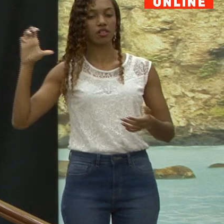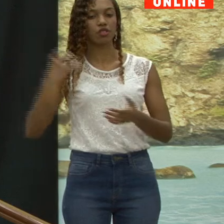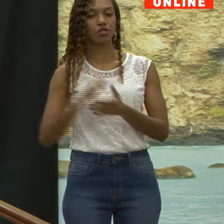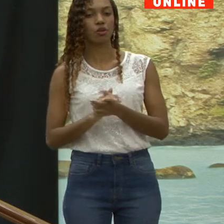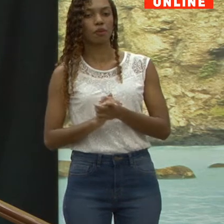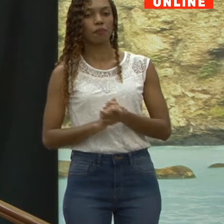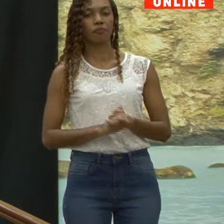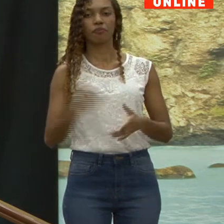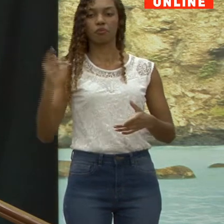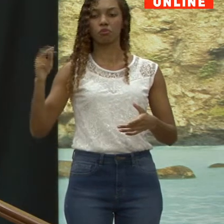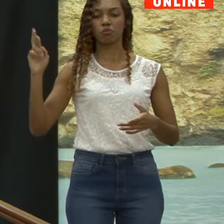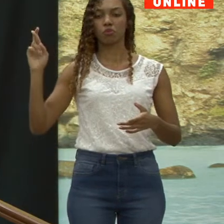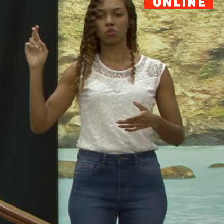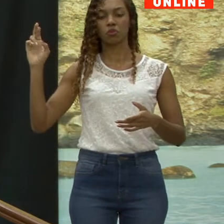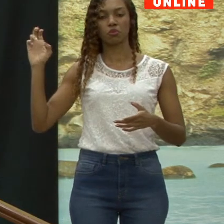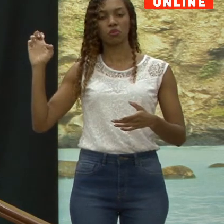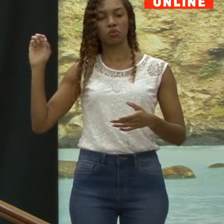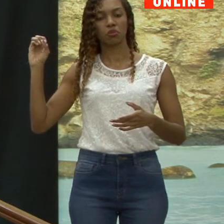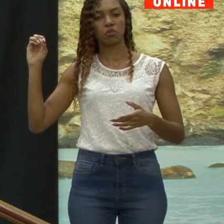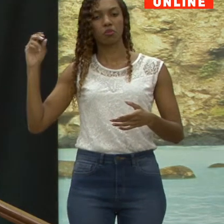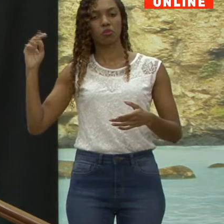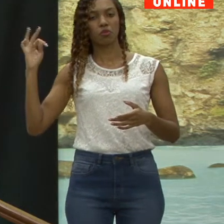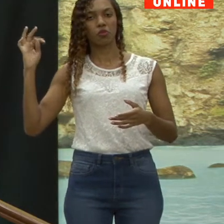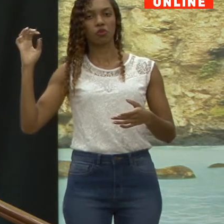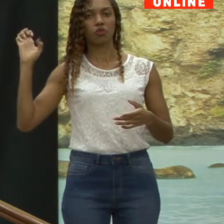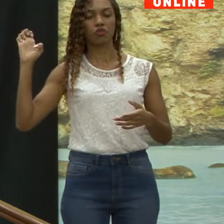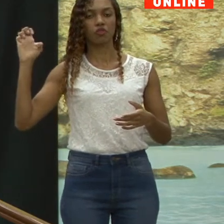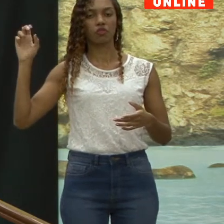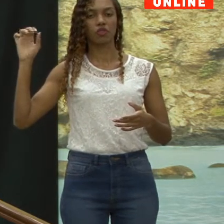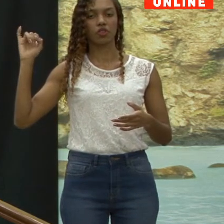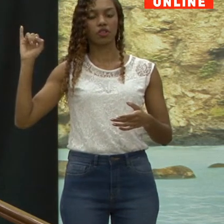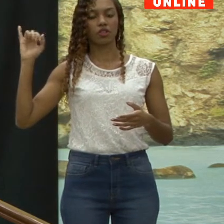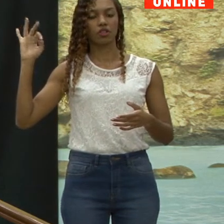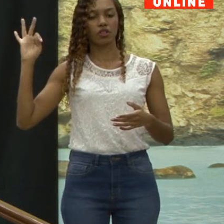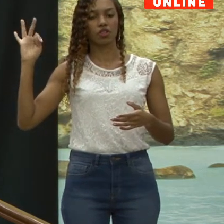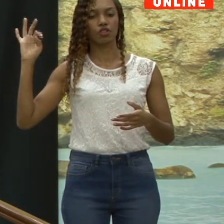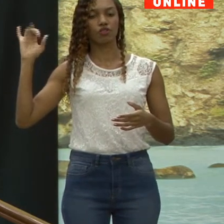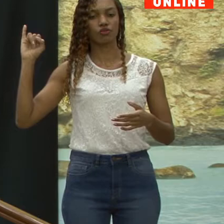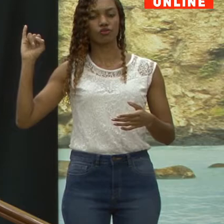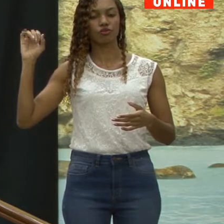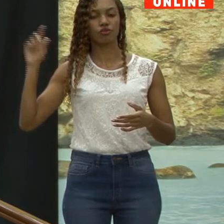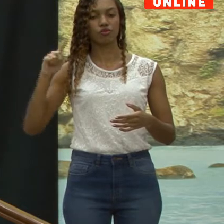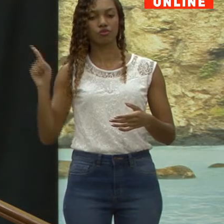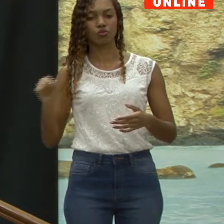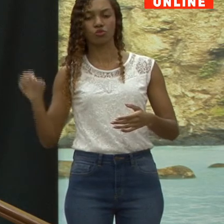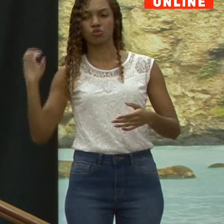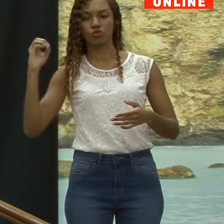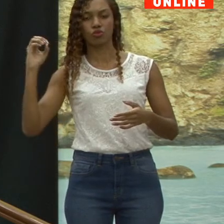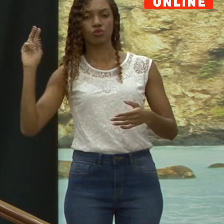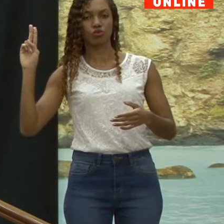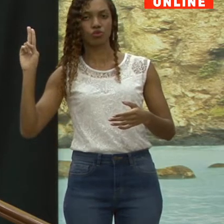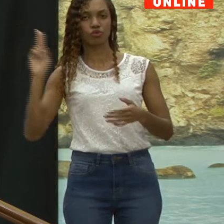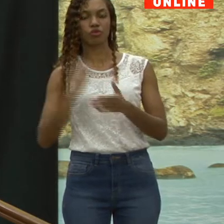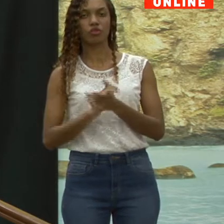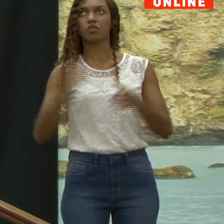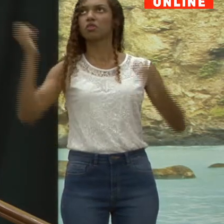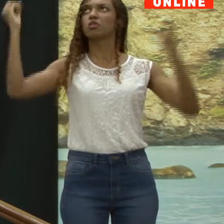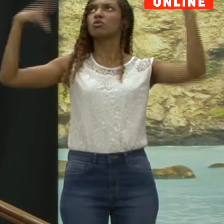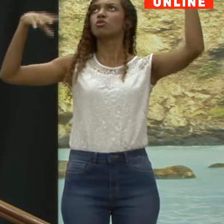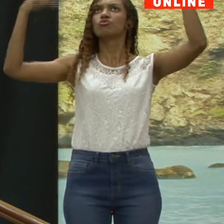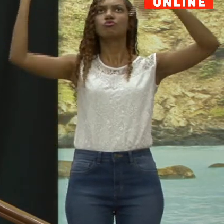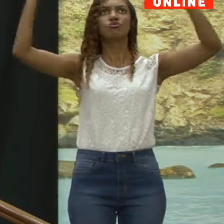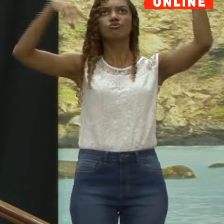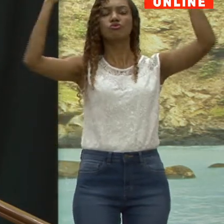Israel. Inclusive o rei mandou avisar que Elias era um desordeiro.